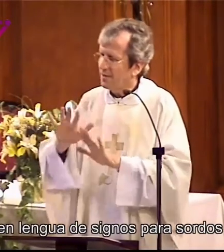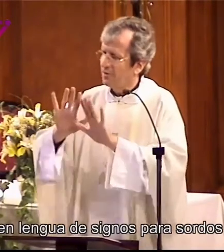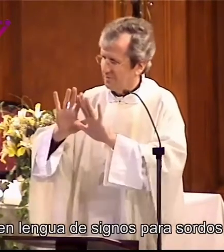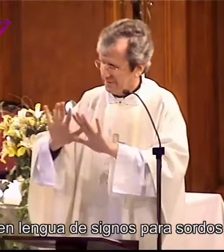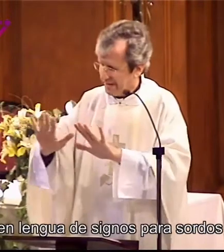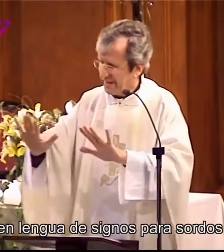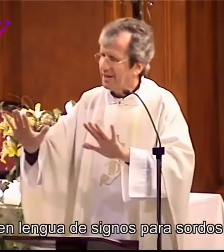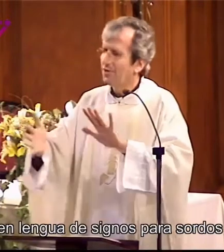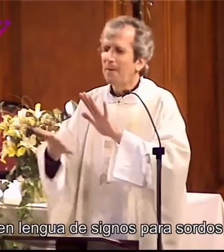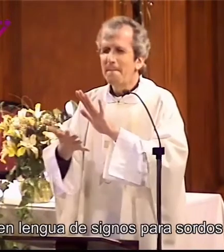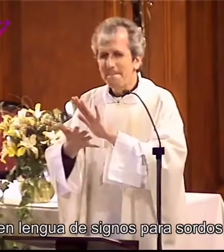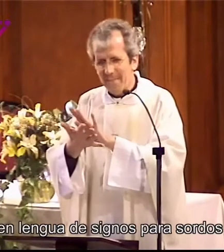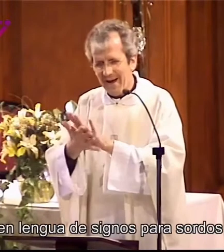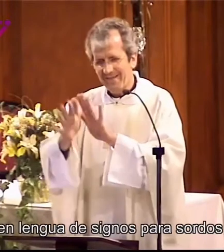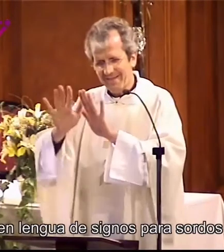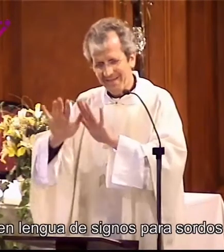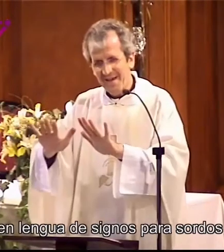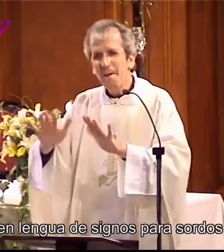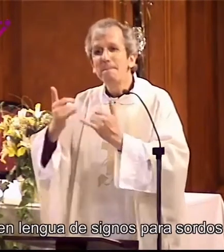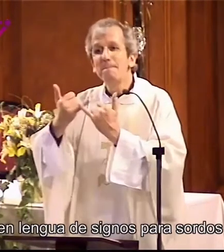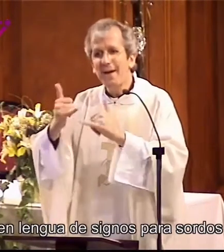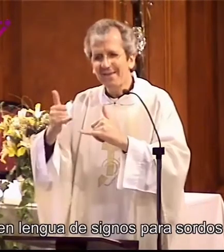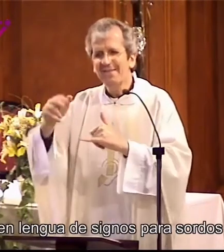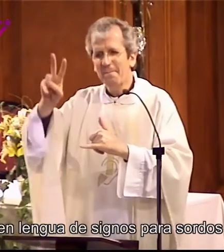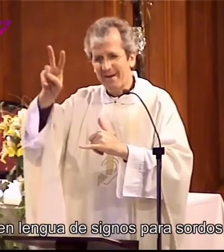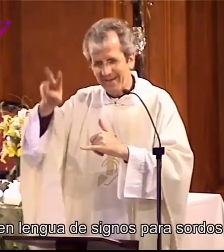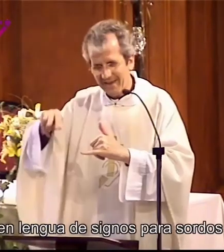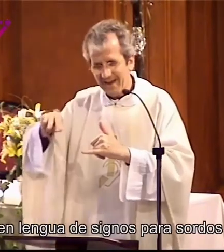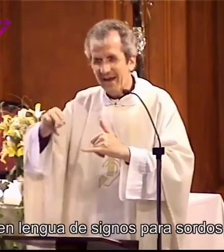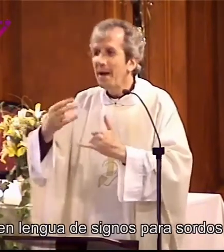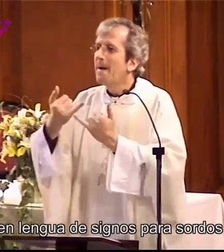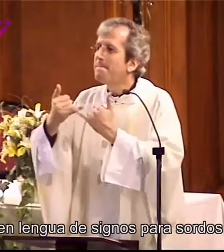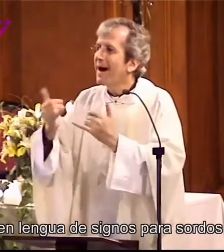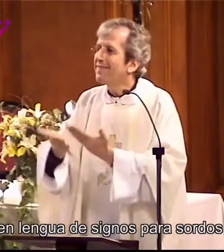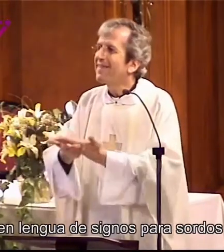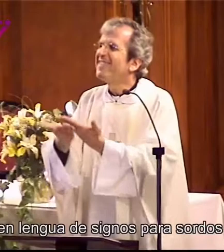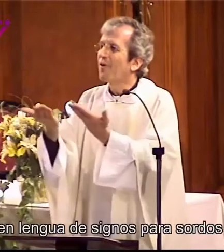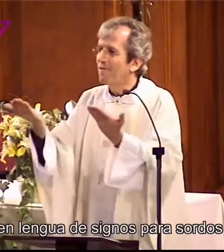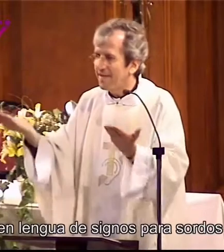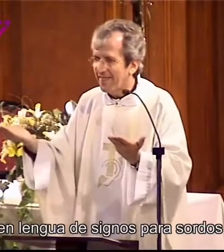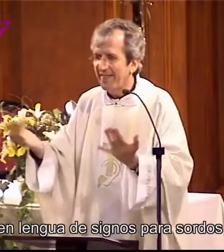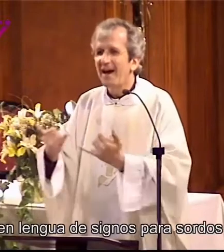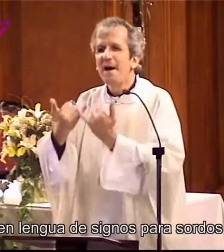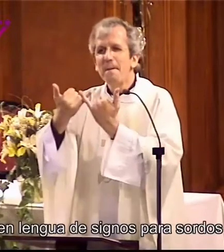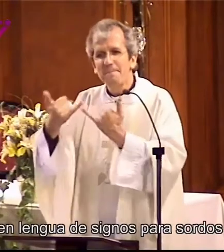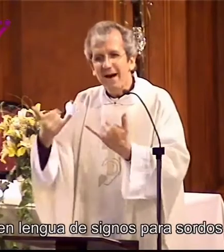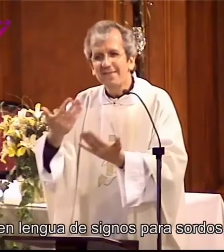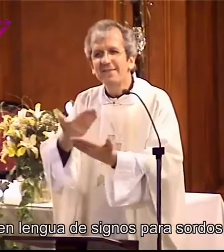tranquilo, paz. Paz verdadera, paz de confianza, paz de